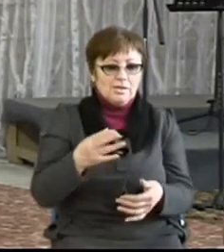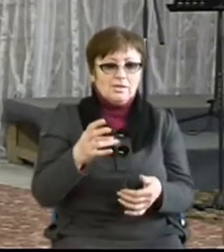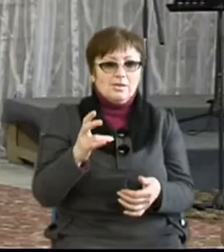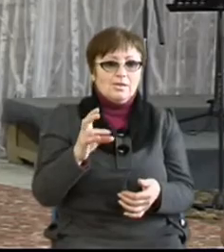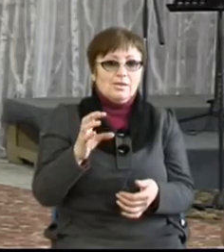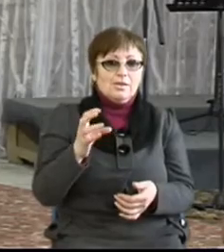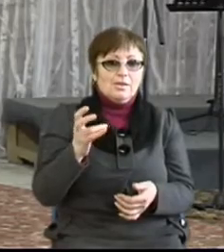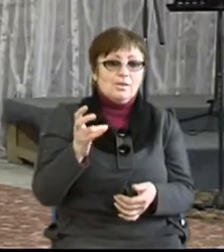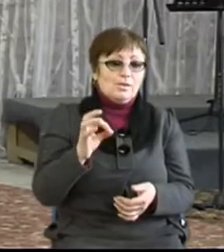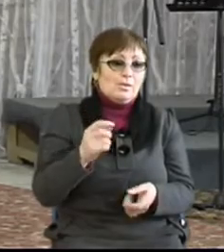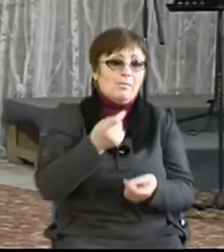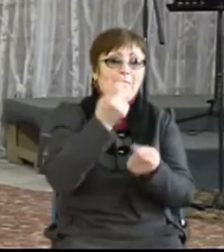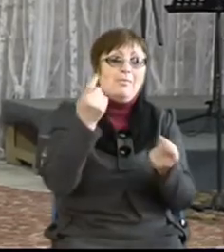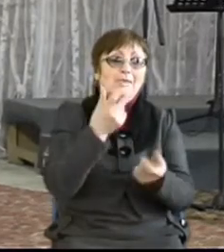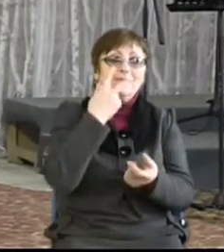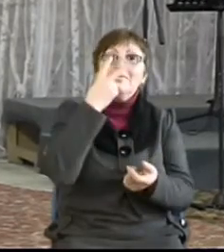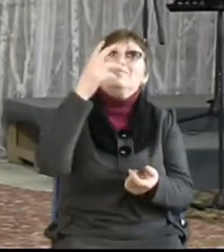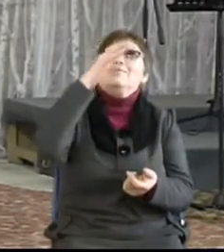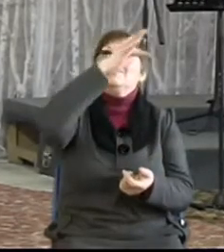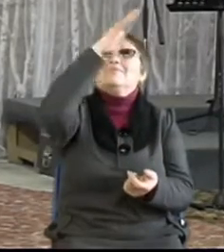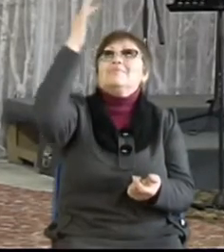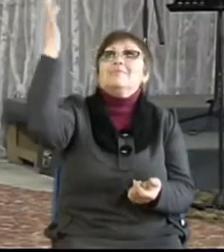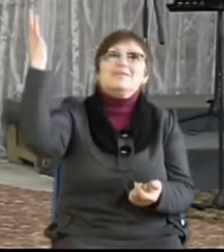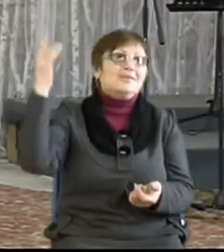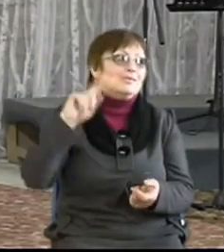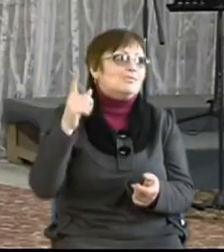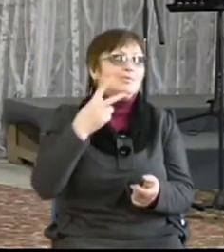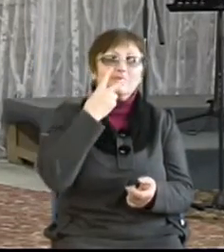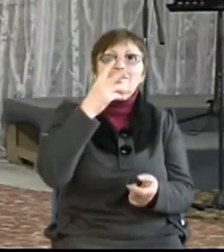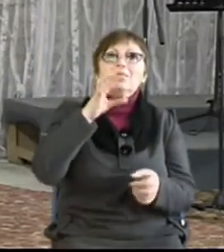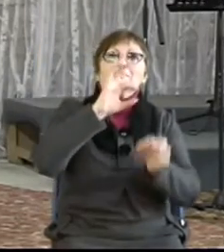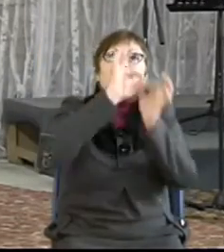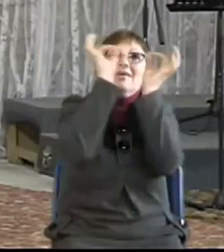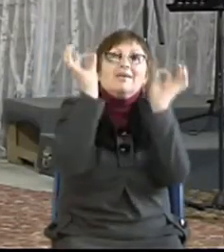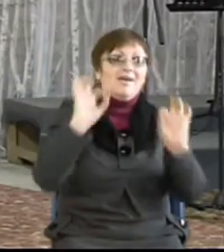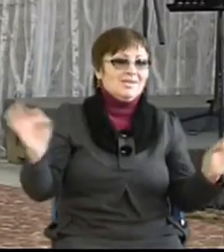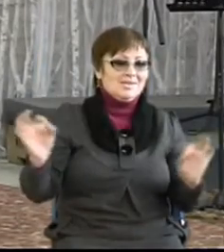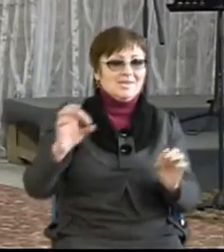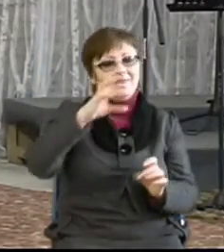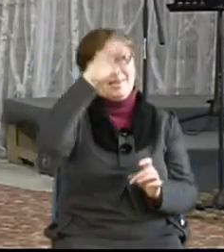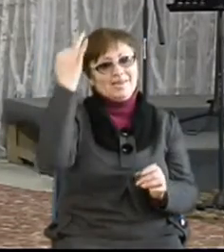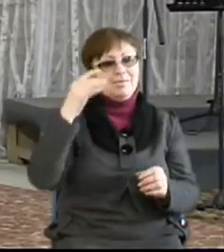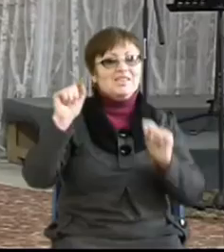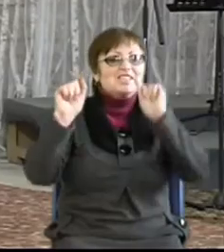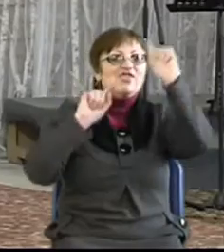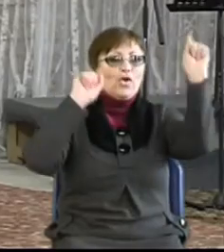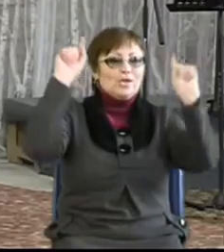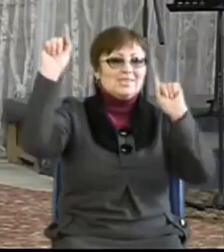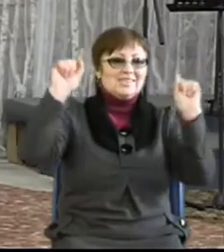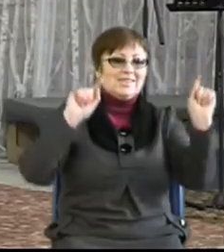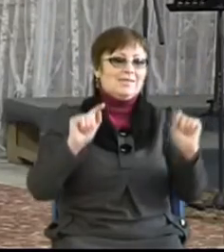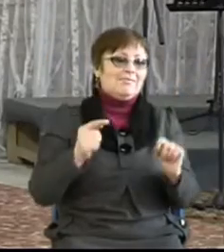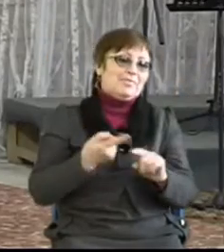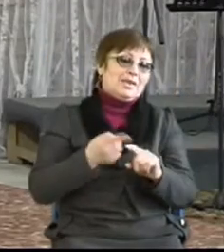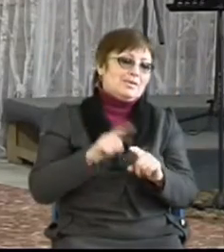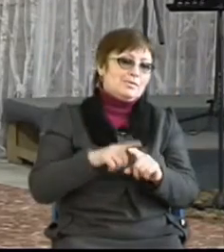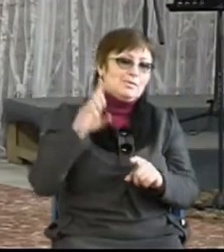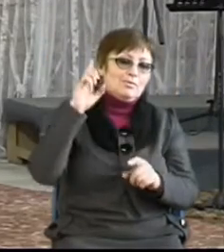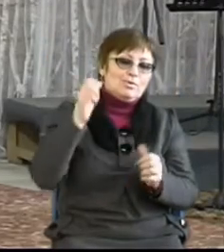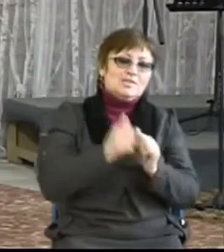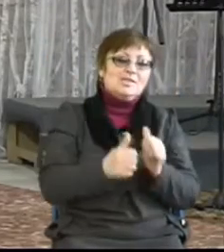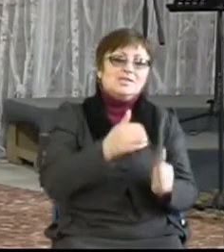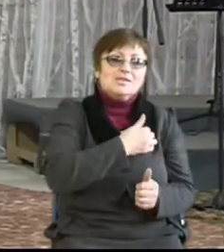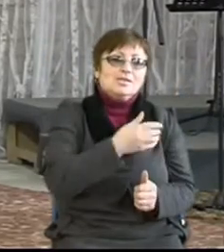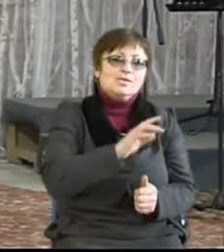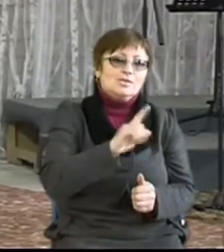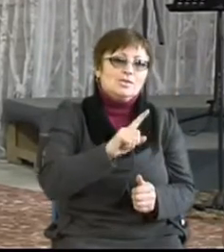небо над головой, мы поднимаем его вверх, чтобы увидеть это прекрасное небо и звезды. Ведь так? И поэтому Бог порой часто, Он хочет,